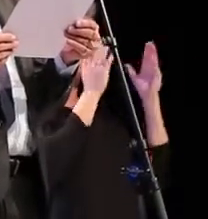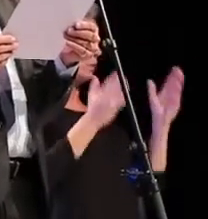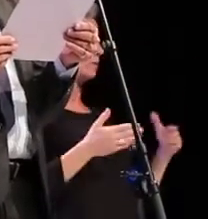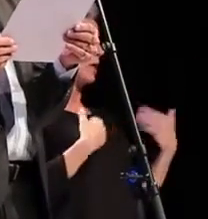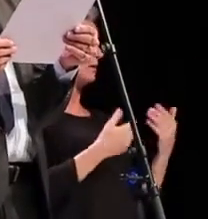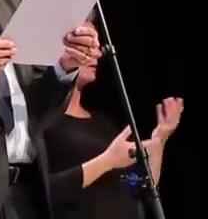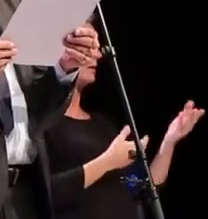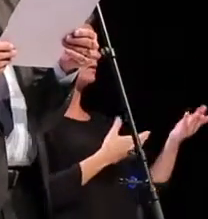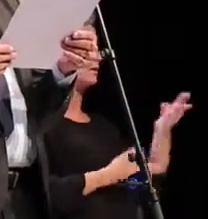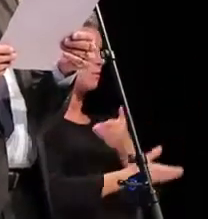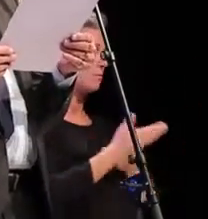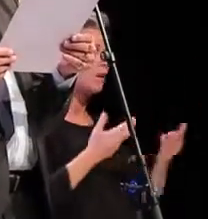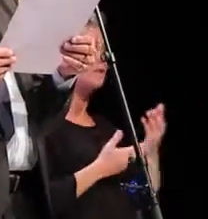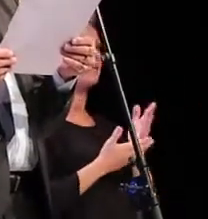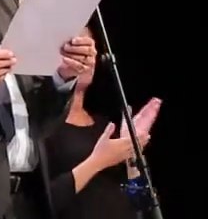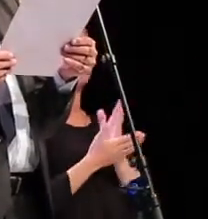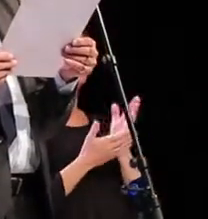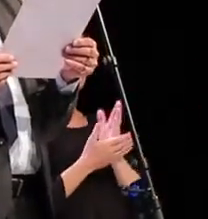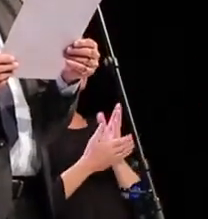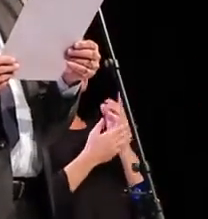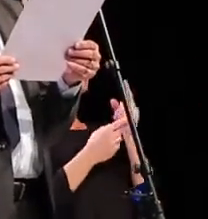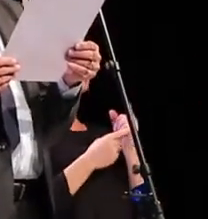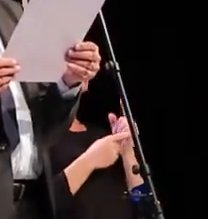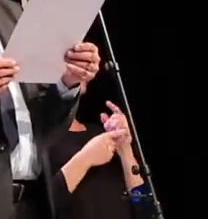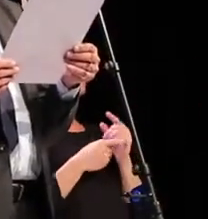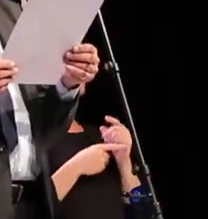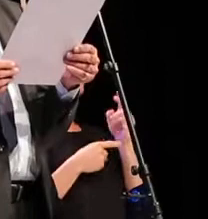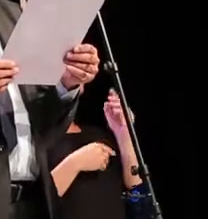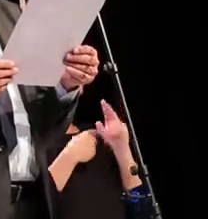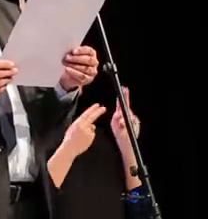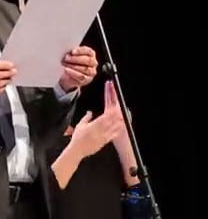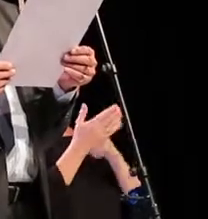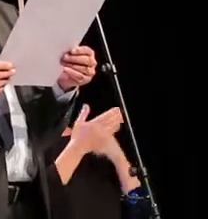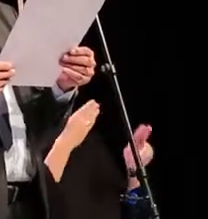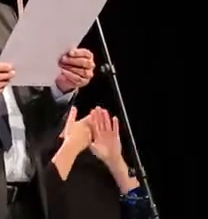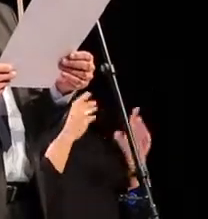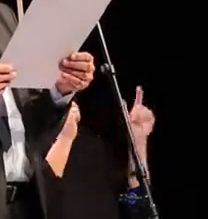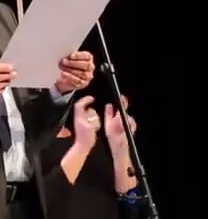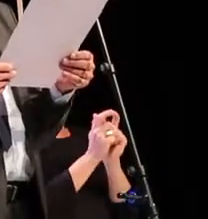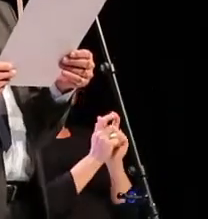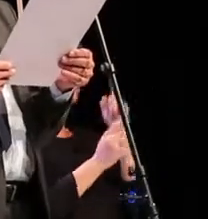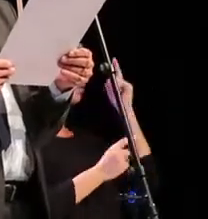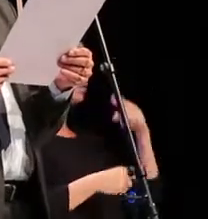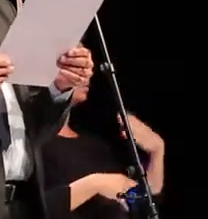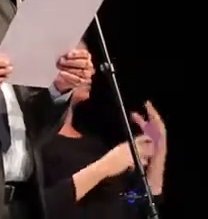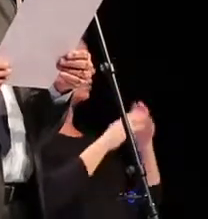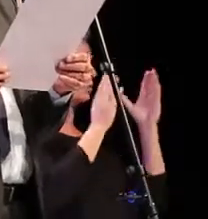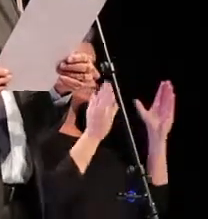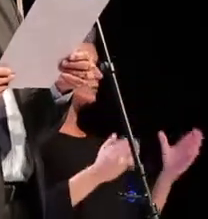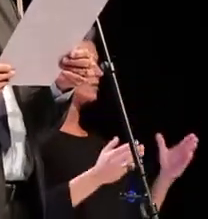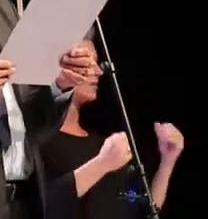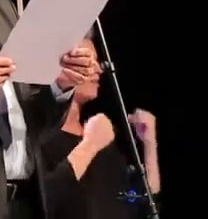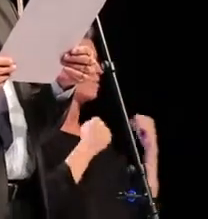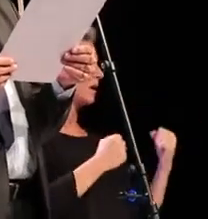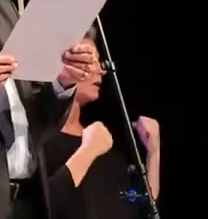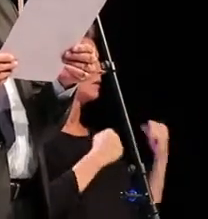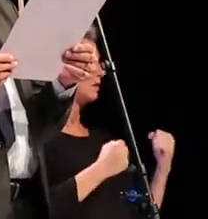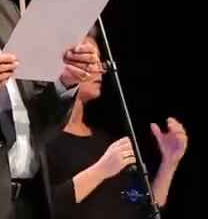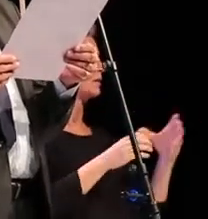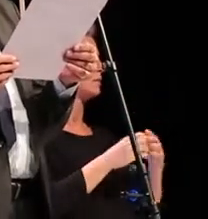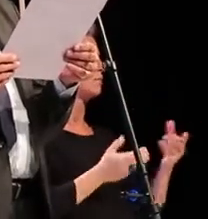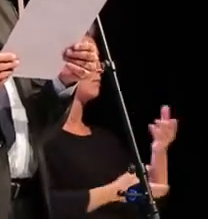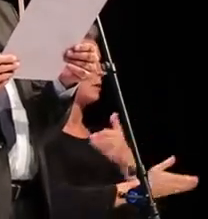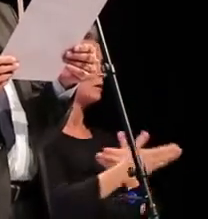Kulturhuset Stadsteatern. Ett unikt möte mellan folkrörelse och kulturliv. Senare idag uppträder 2